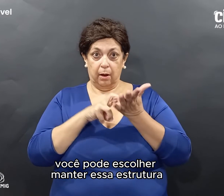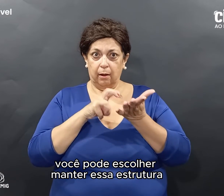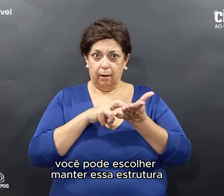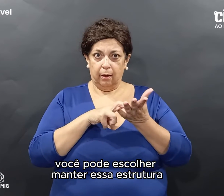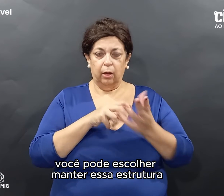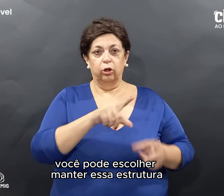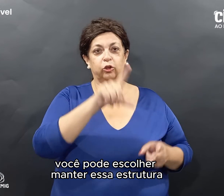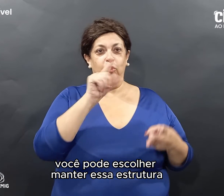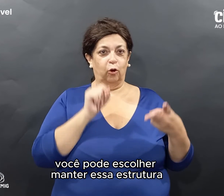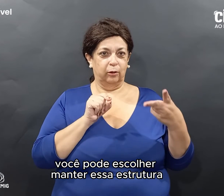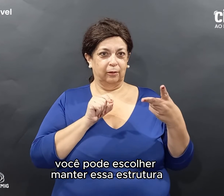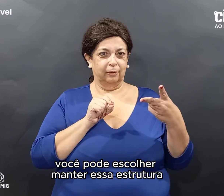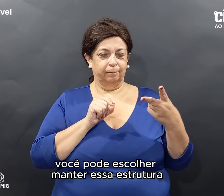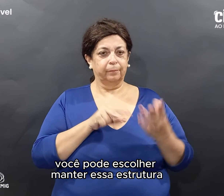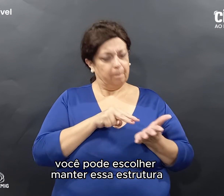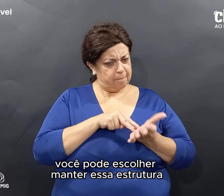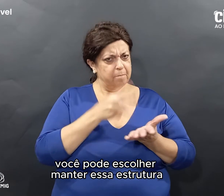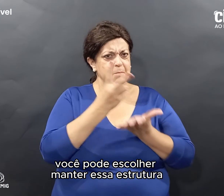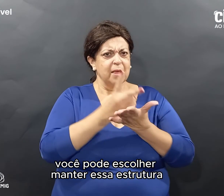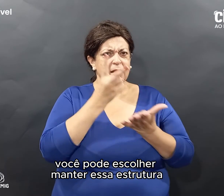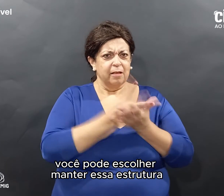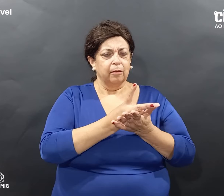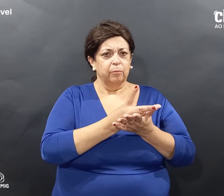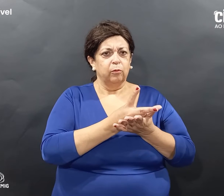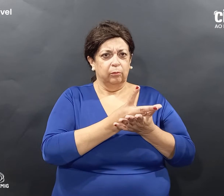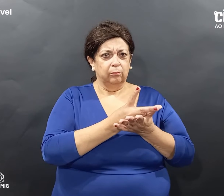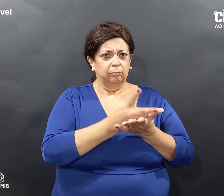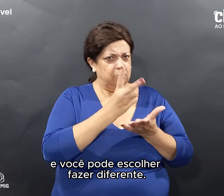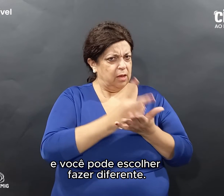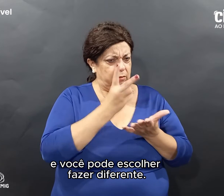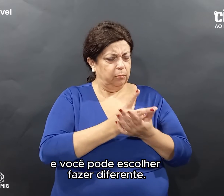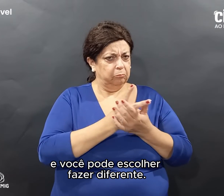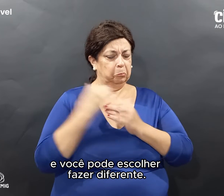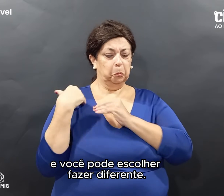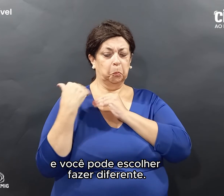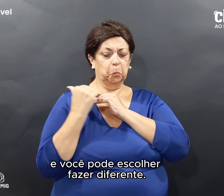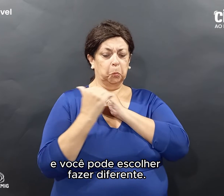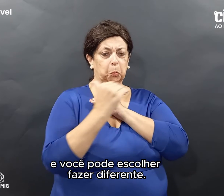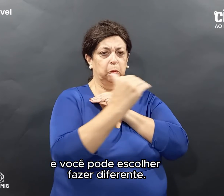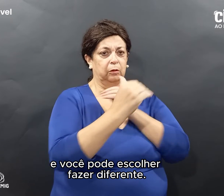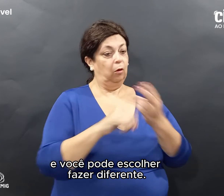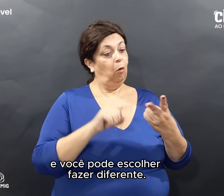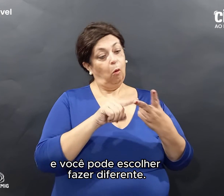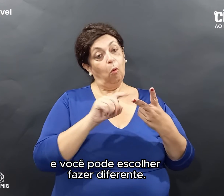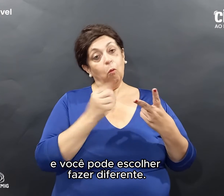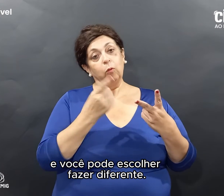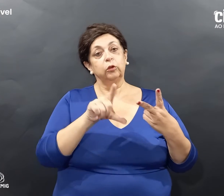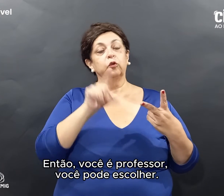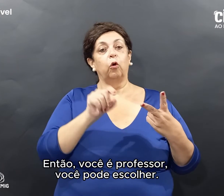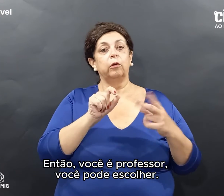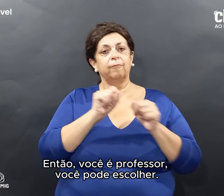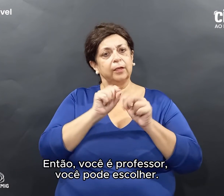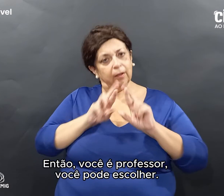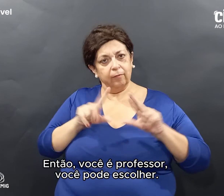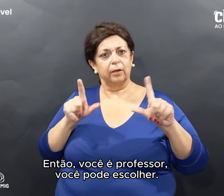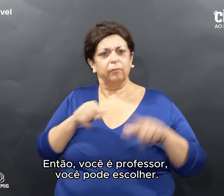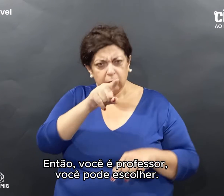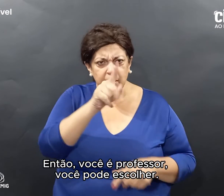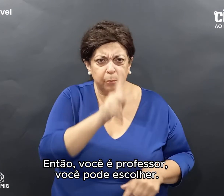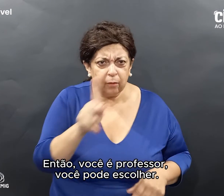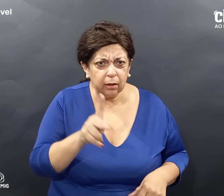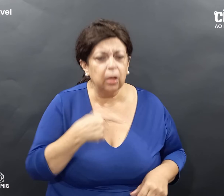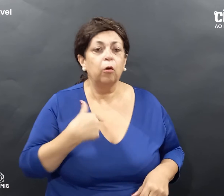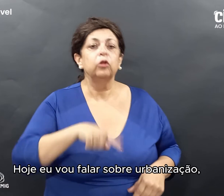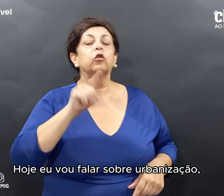pode escolher manter essa estrutura e você pode escolher fazer diferente, né? Então, você é professor, você